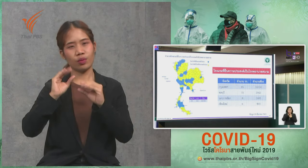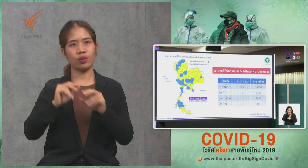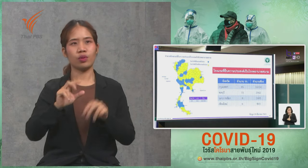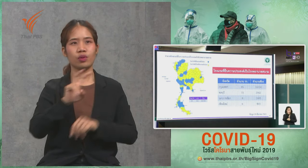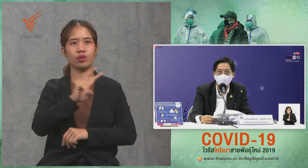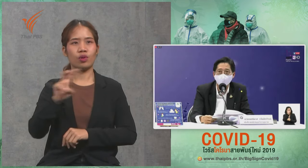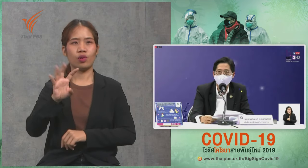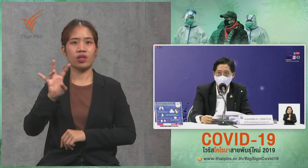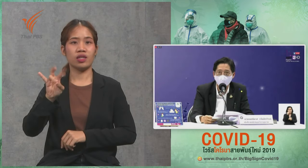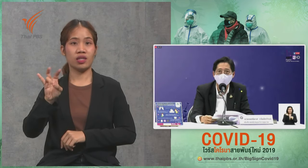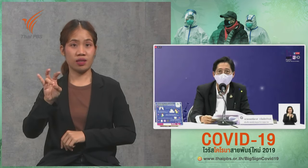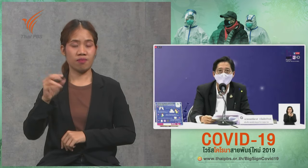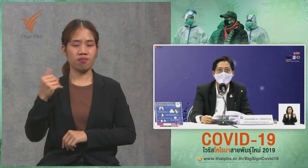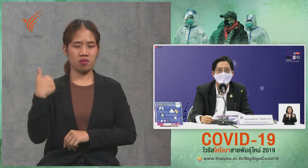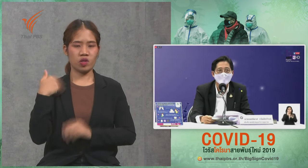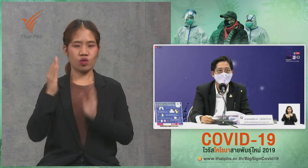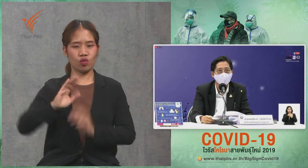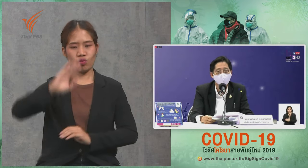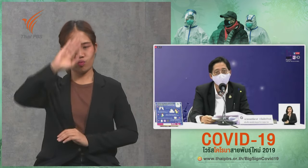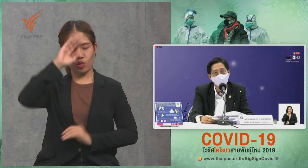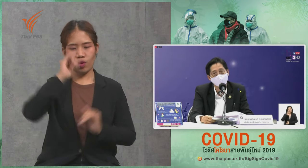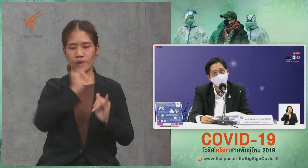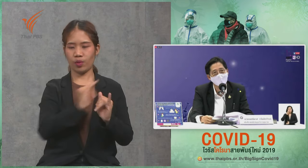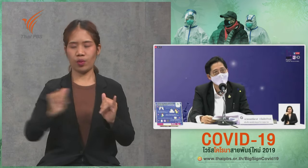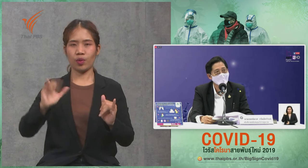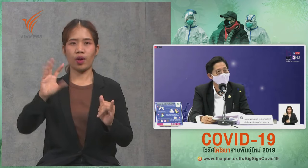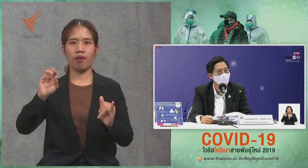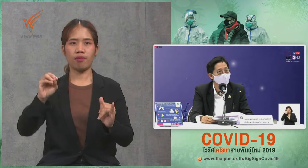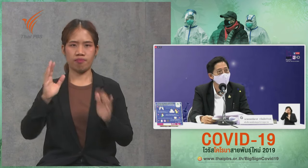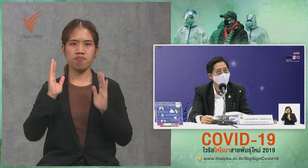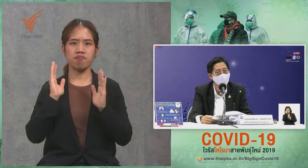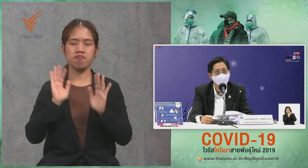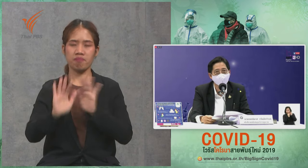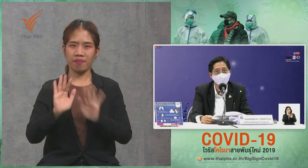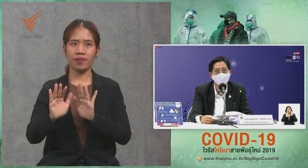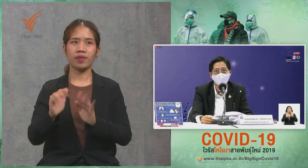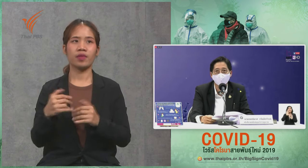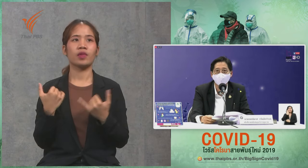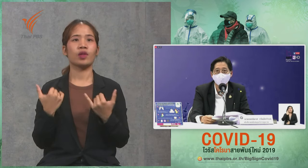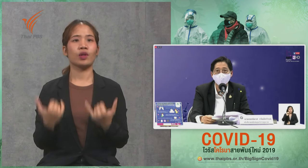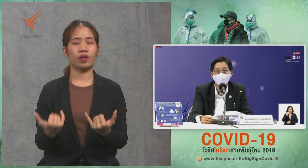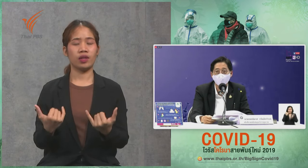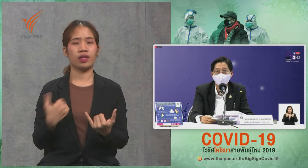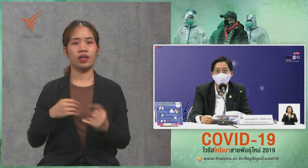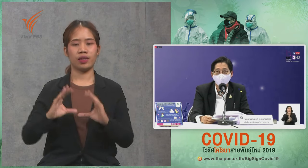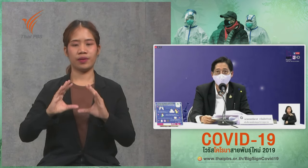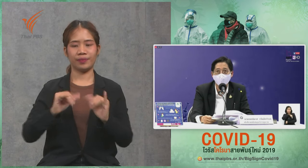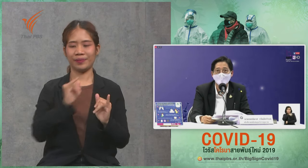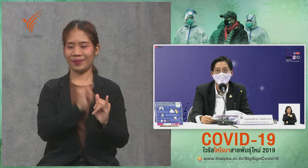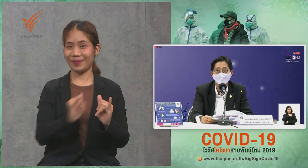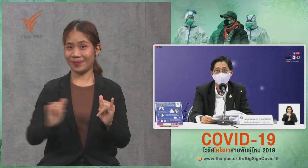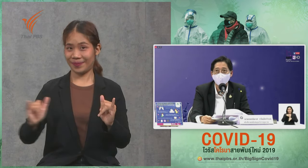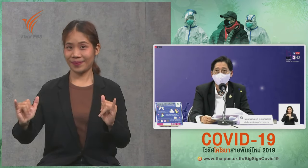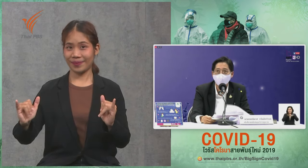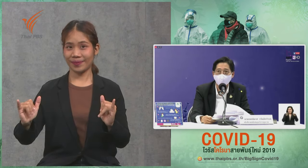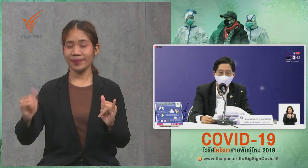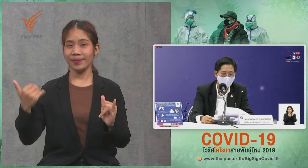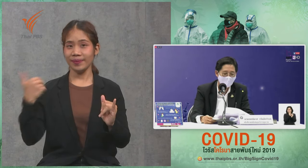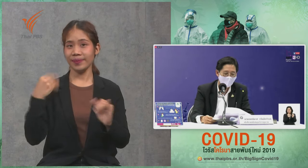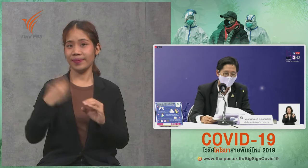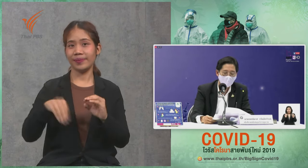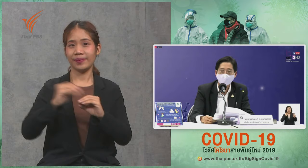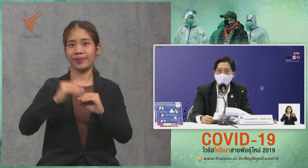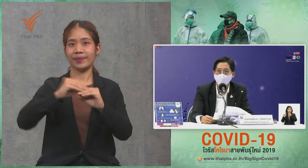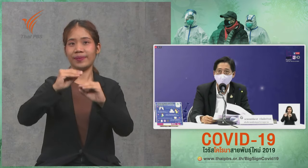คนไข้ก็เข้าไปประมาณ50คนแล้วทำให้เรามีเตียงในโรงพยาบาลต่างๆนะครับที่ย้ายคนไข้มาเนี่ยเพิ่มขึ้นนะ